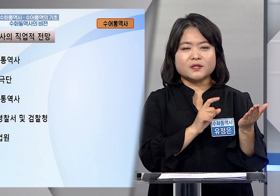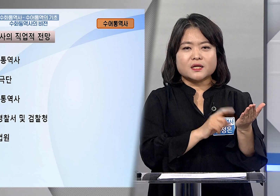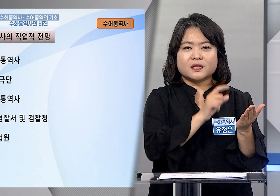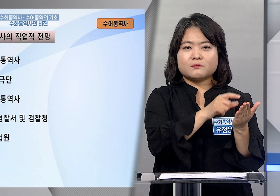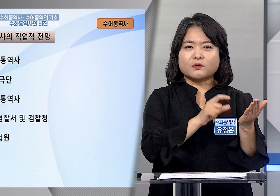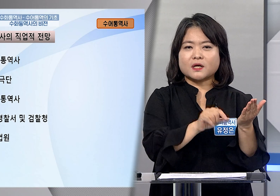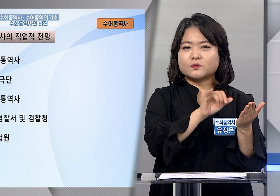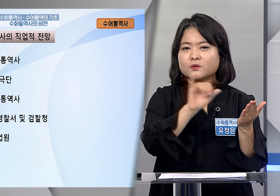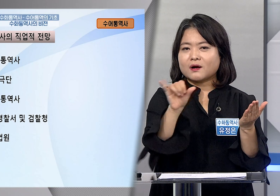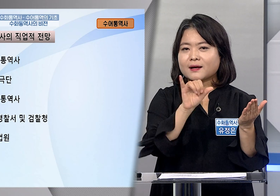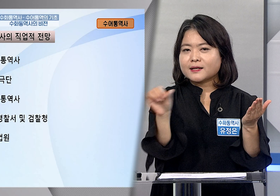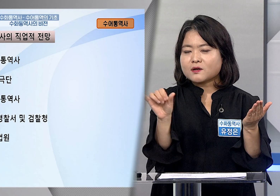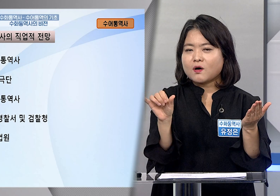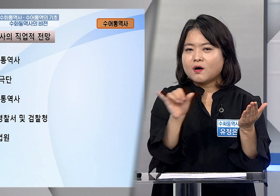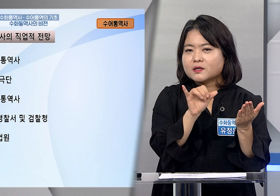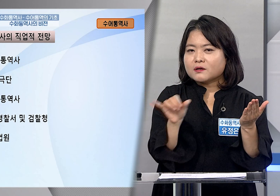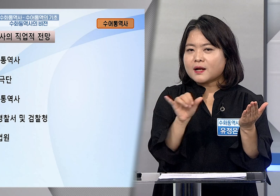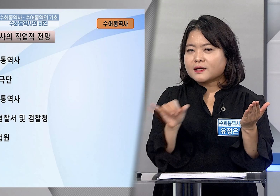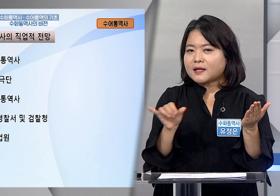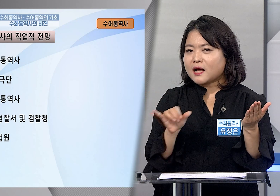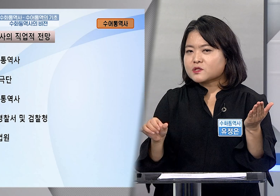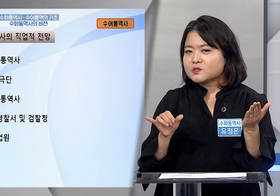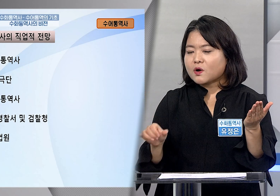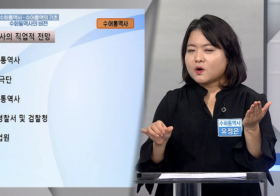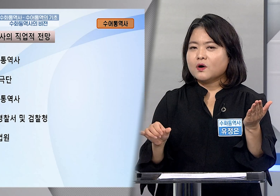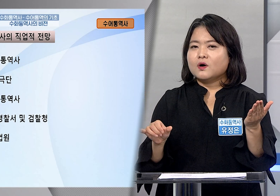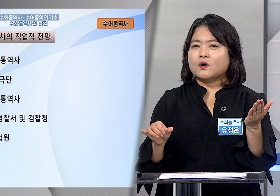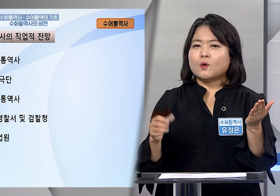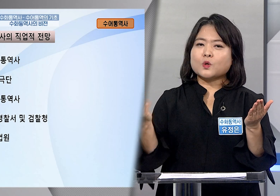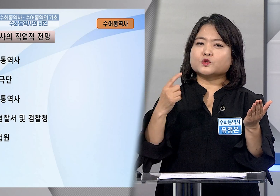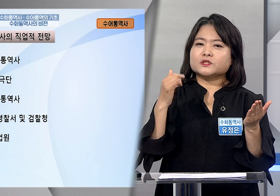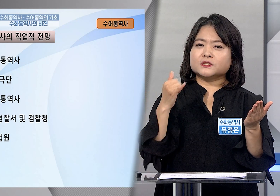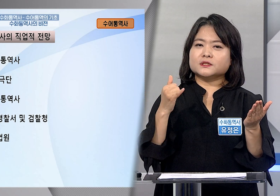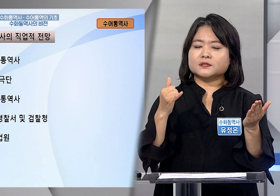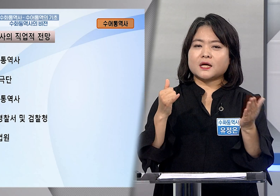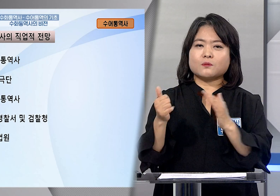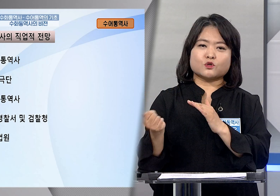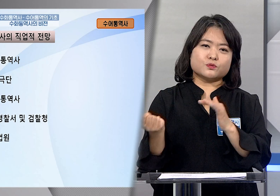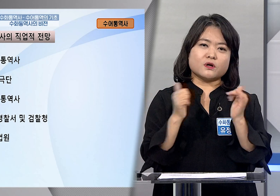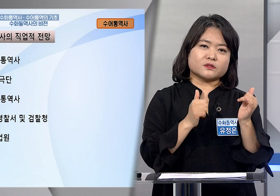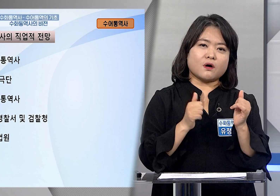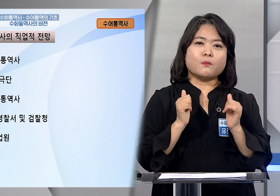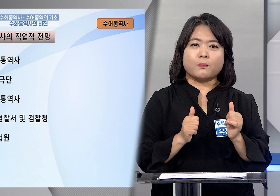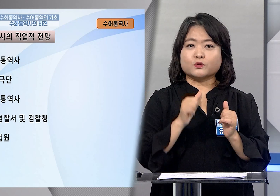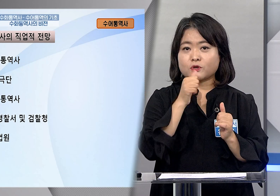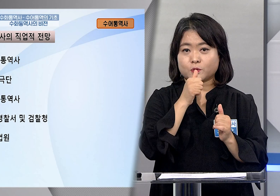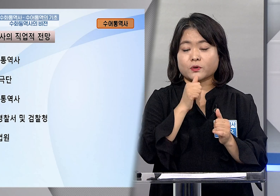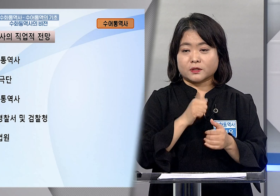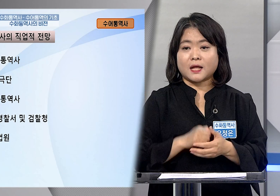이 명단으로 연락해서 연락이 닿아져서 올 수 있는 사람으로 불러서 법원 수화 통역을